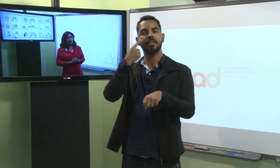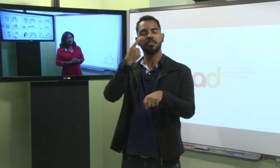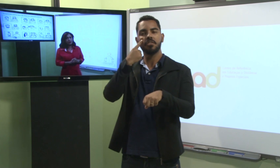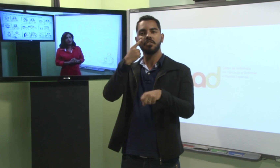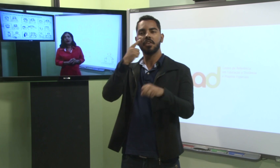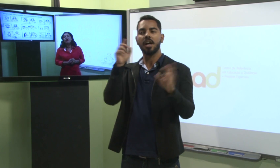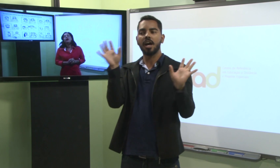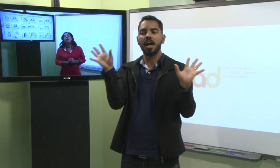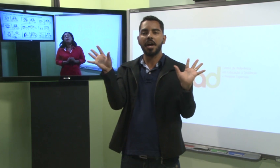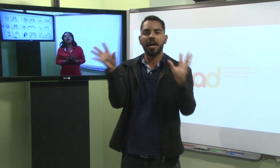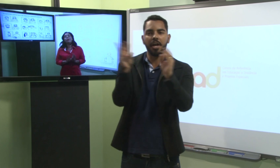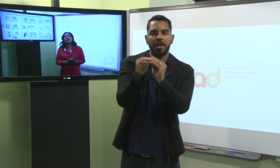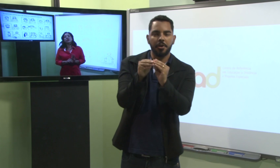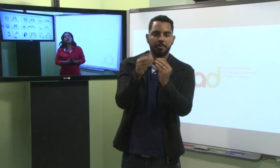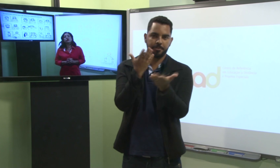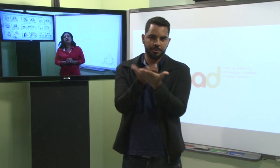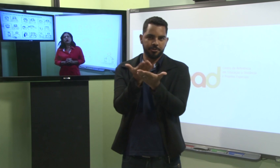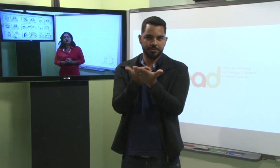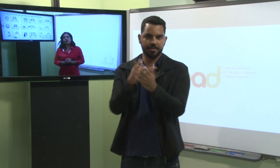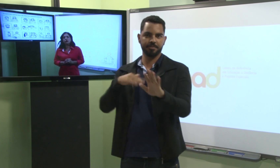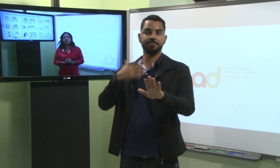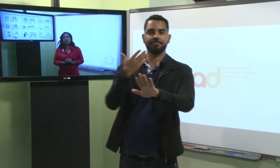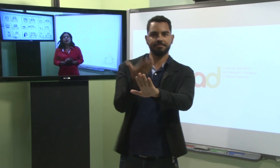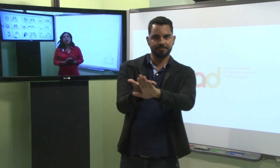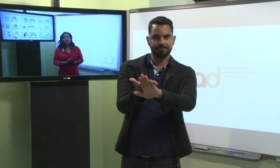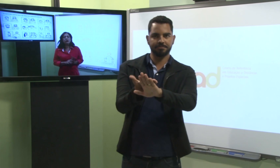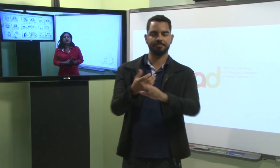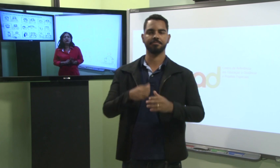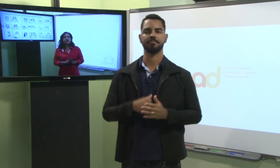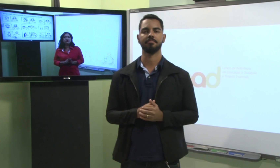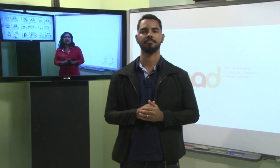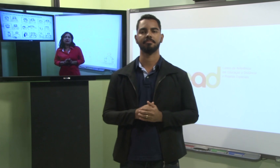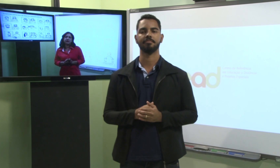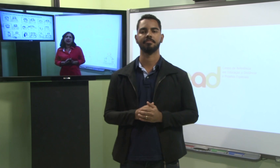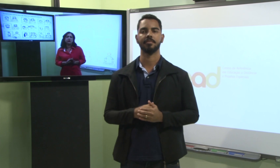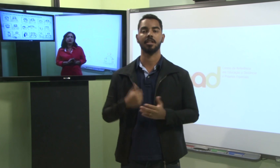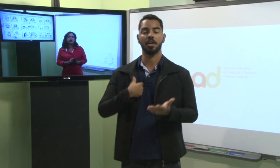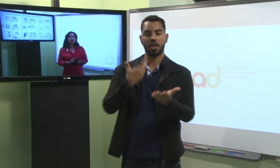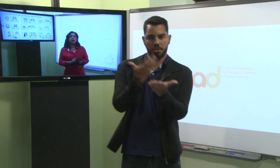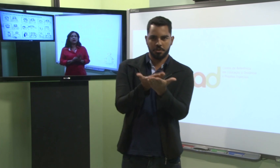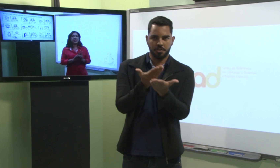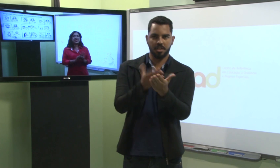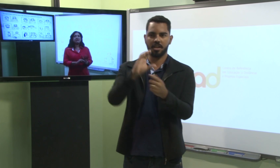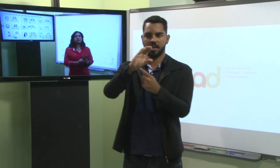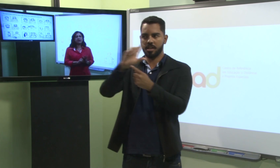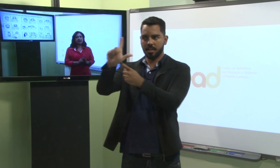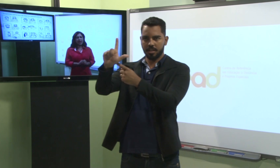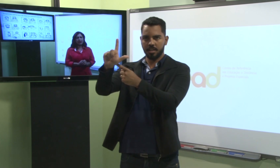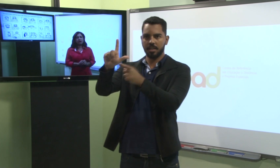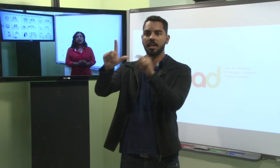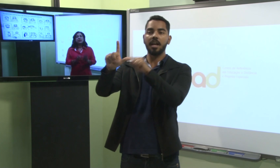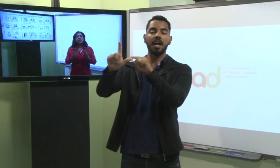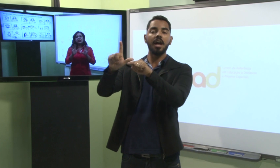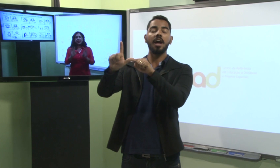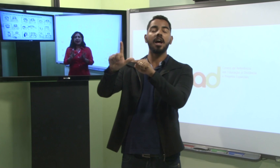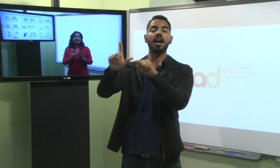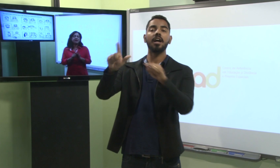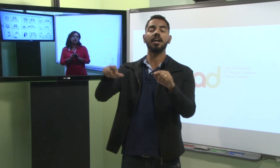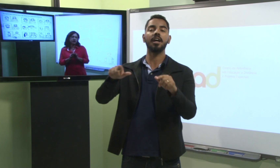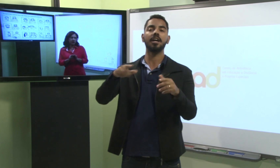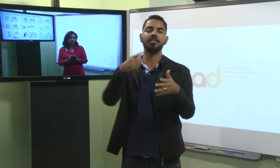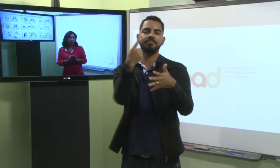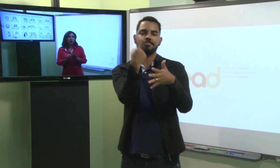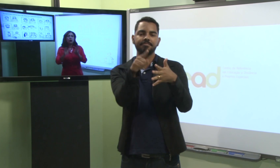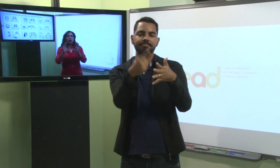estudamos hoje. Bom, e a partir dos nossos estudos, podemos dizer que os classificadores são modos especiais de